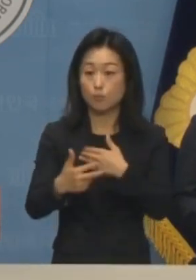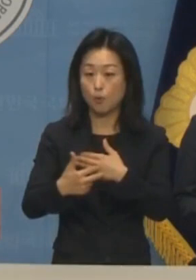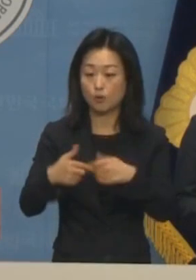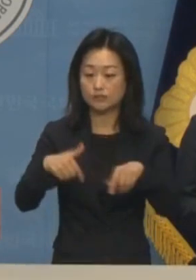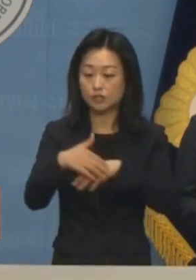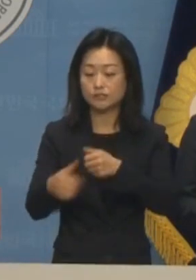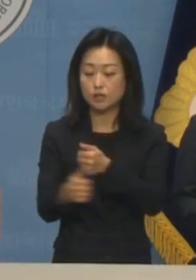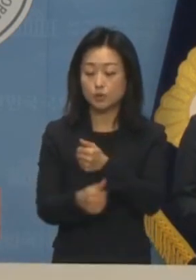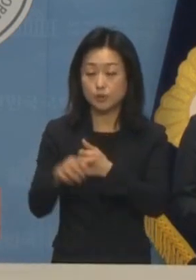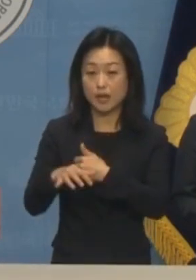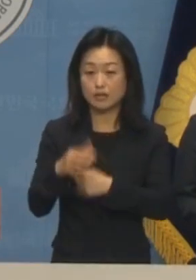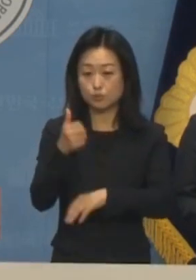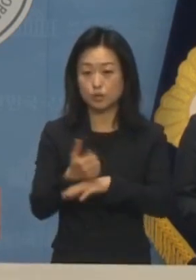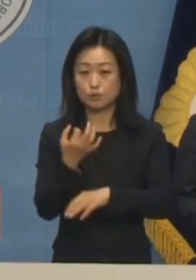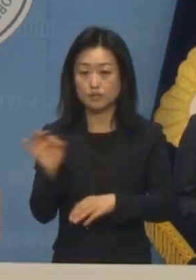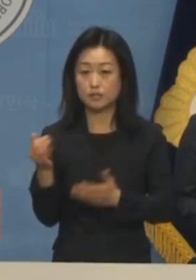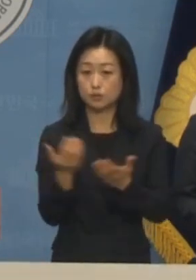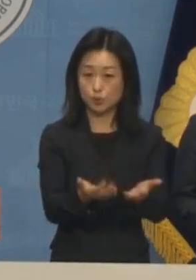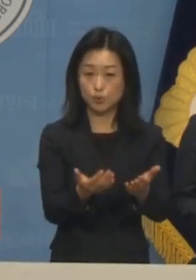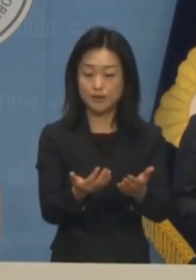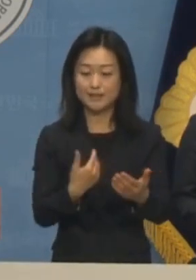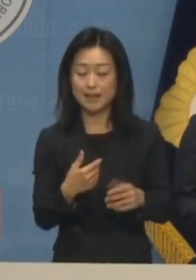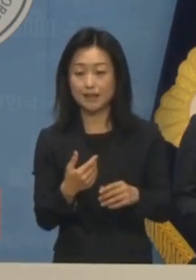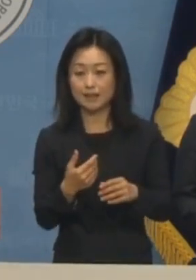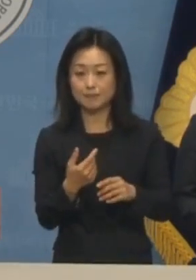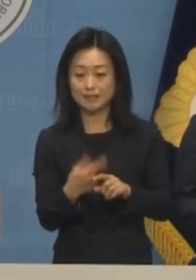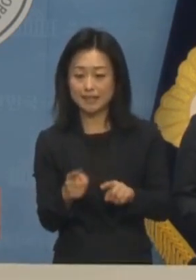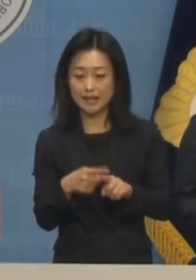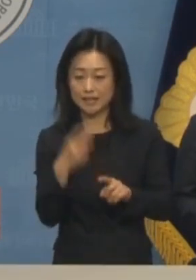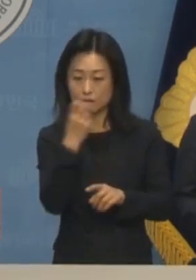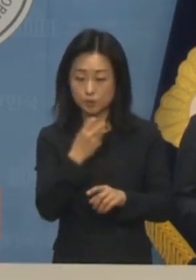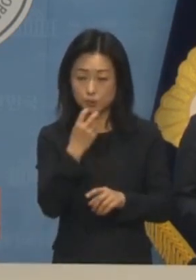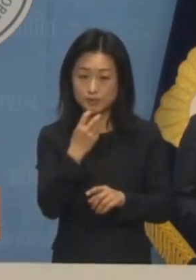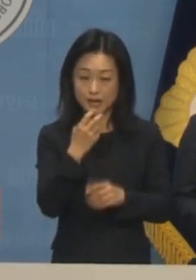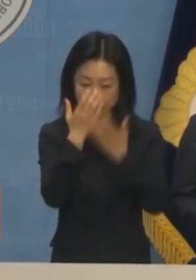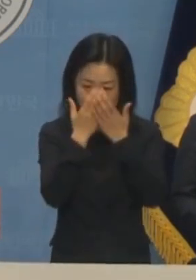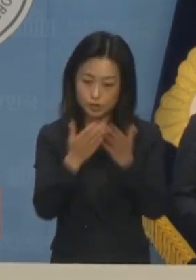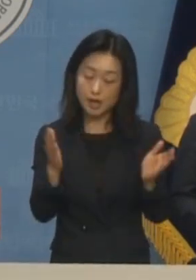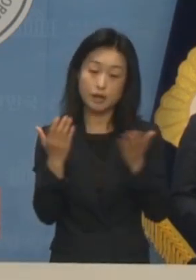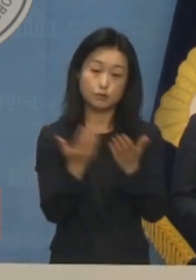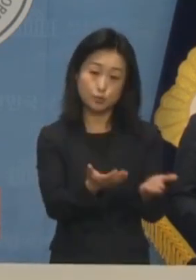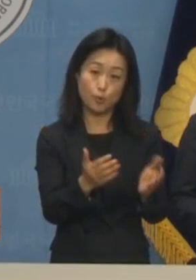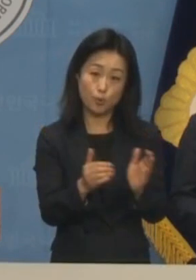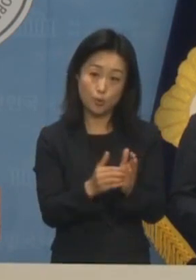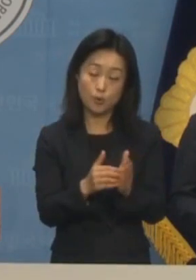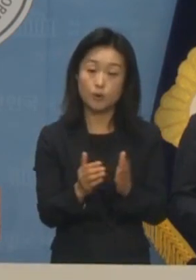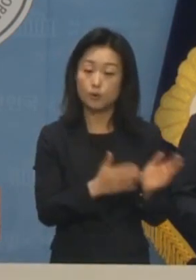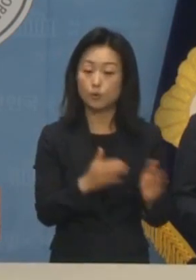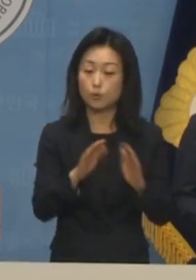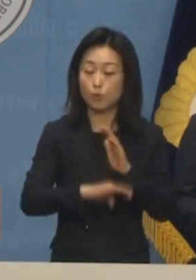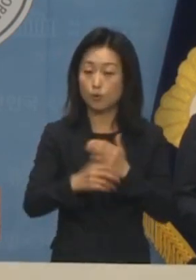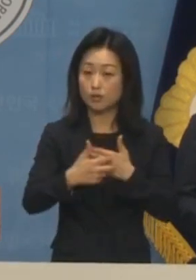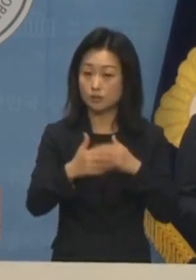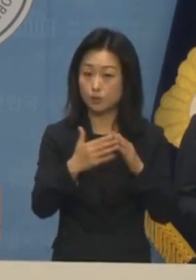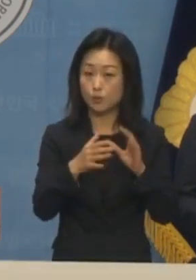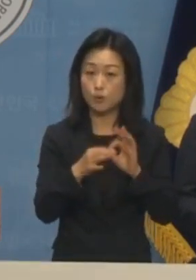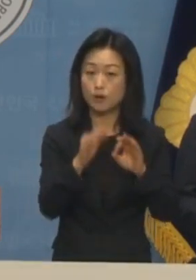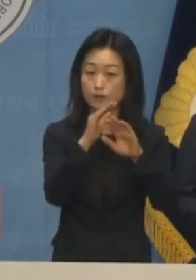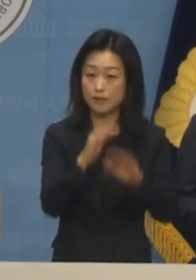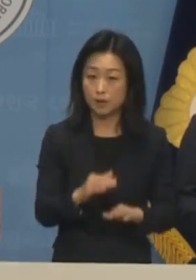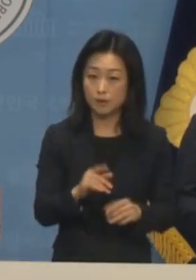보건의료정책심의위원회에서 최종 승인하도록 예타 우회하는 기반을 마련하였고, 공공의료체계 강화에 관한